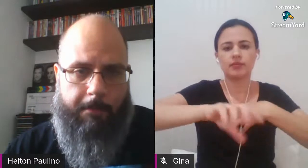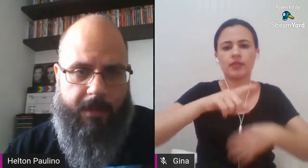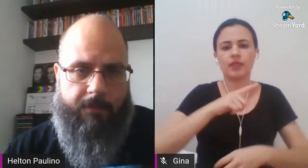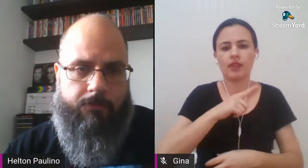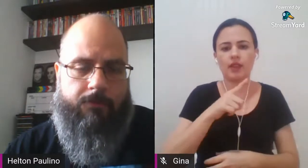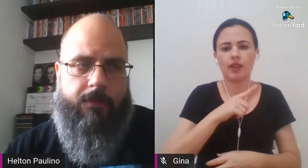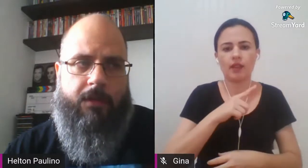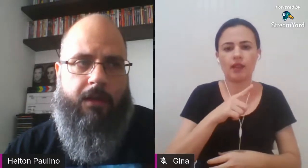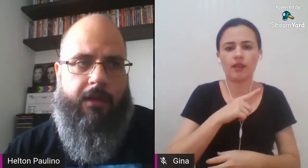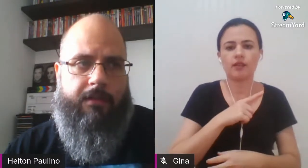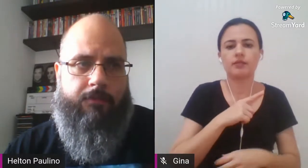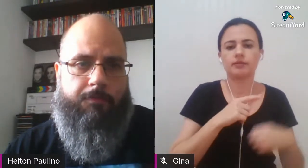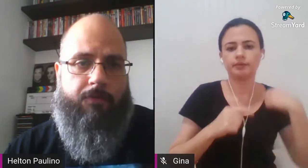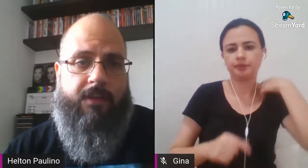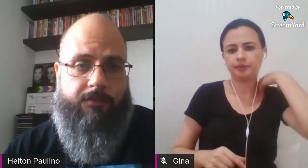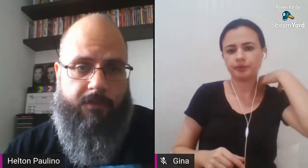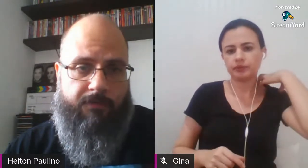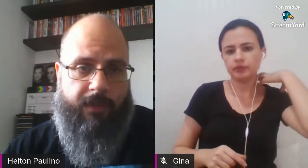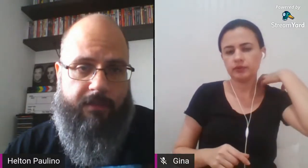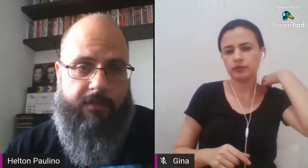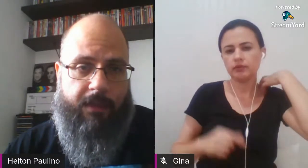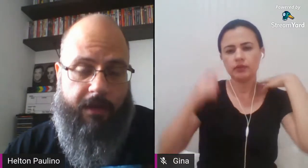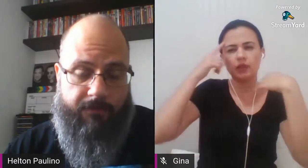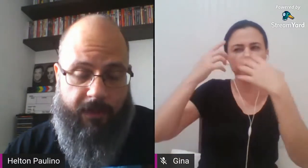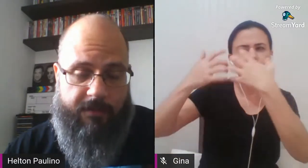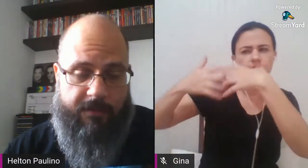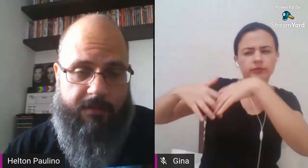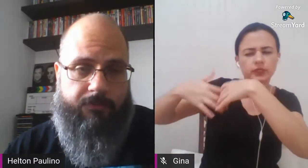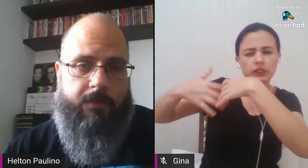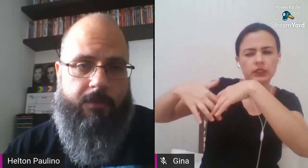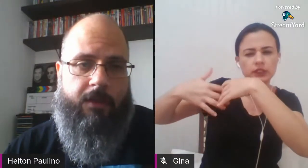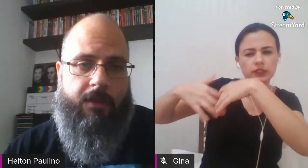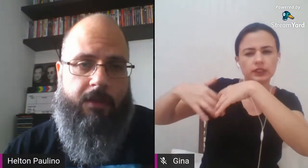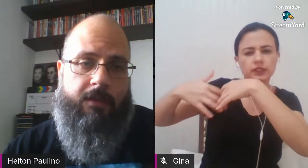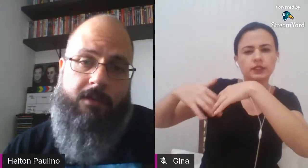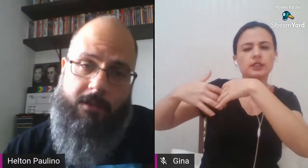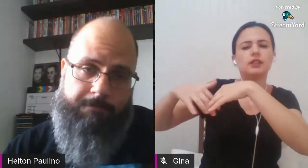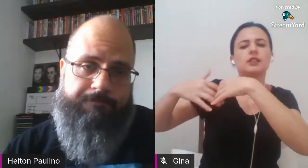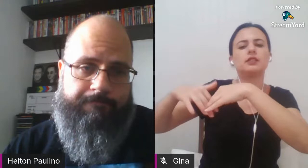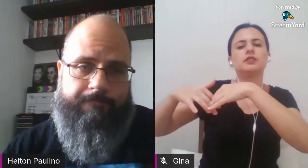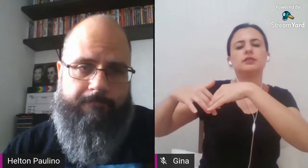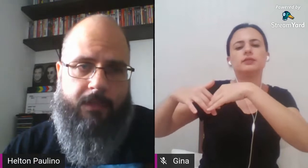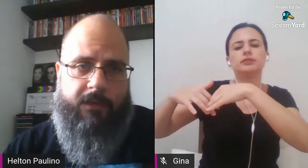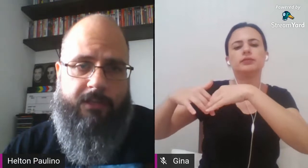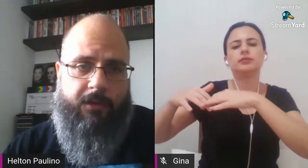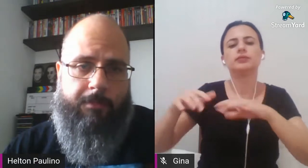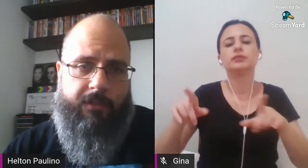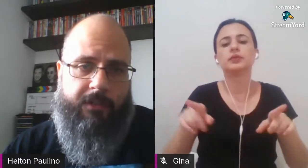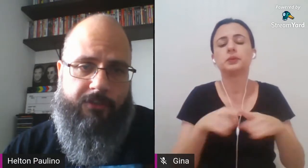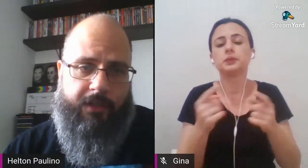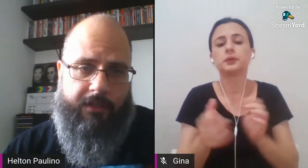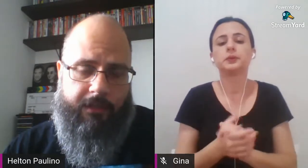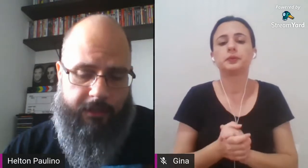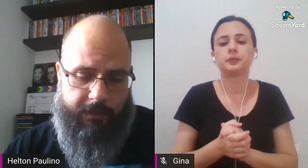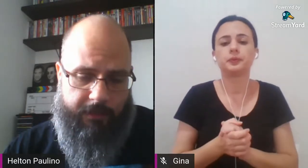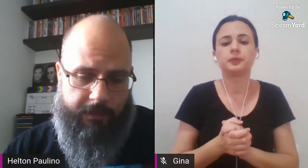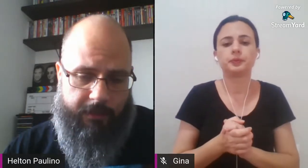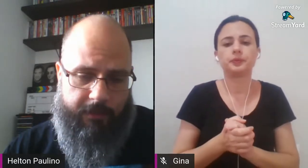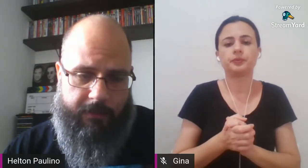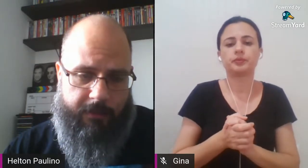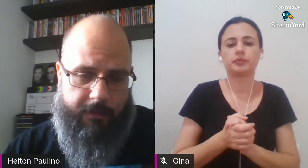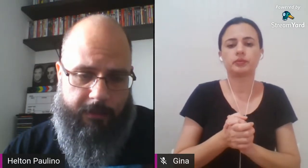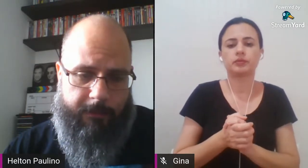os pensamentos, entre os processos reflexivos. E a gente não pode deixar